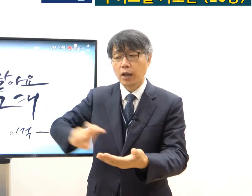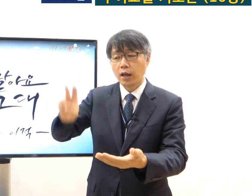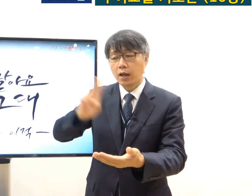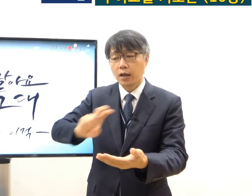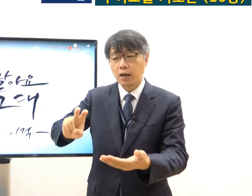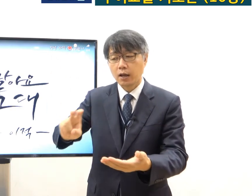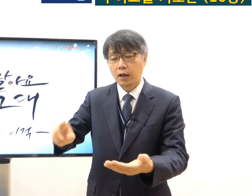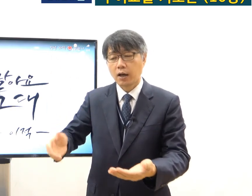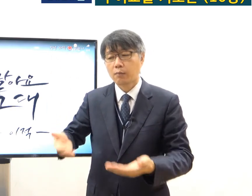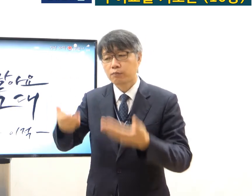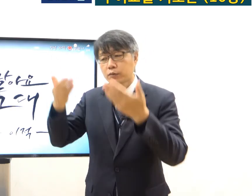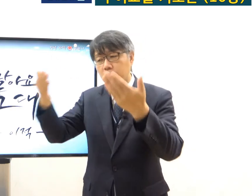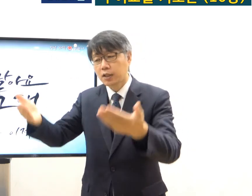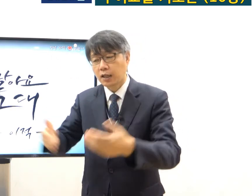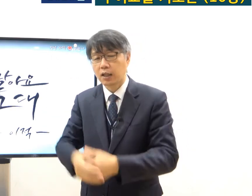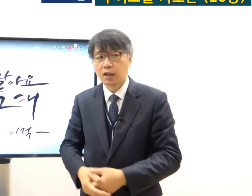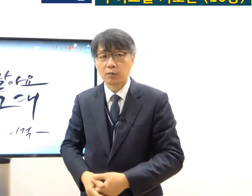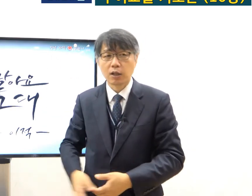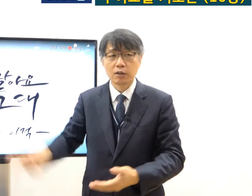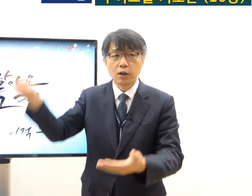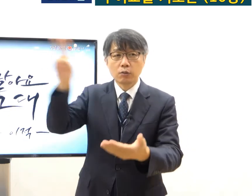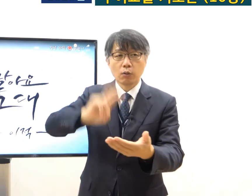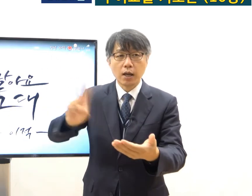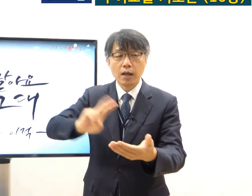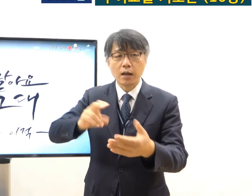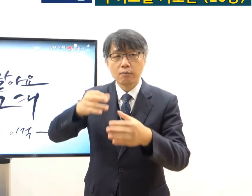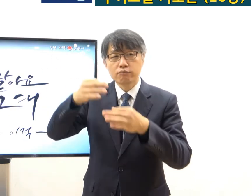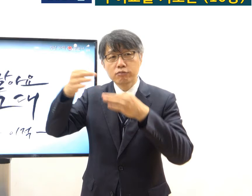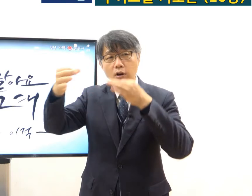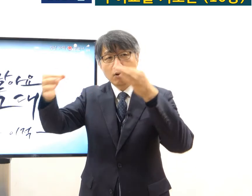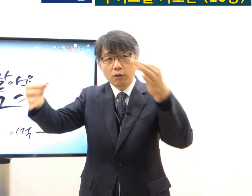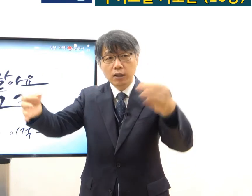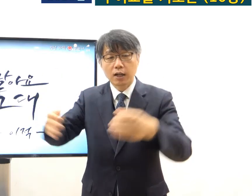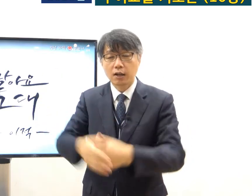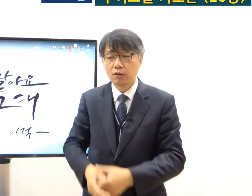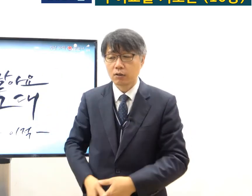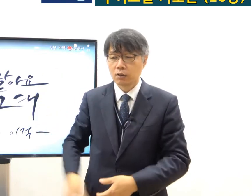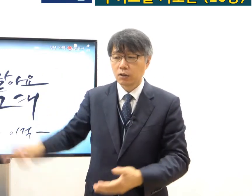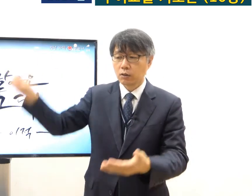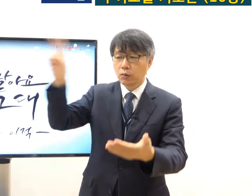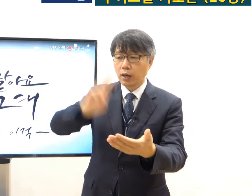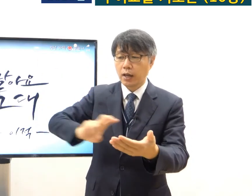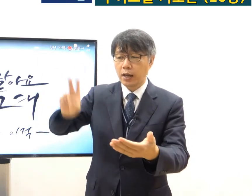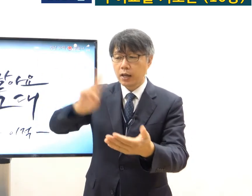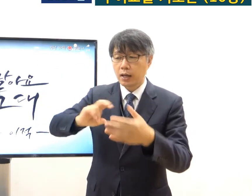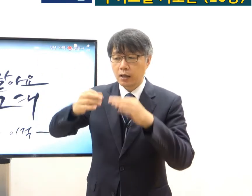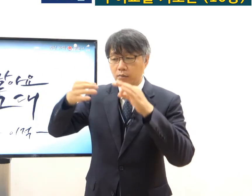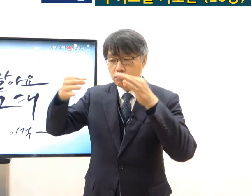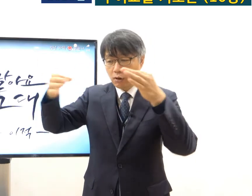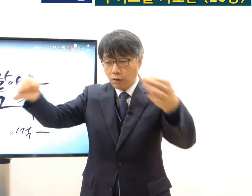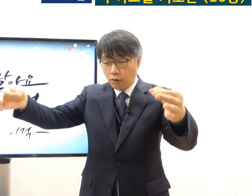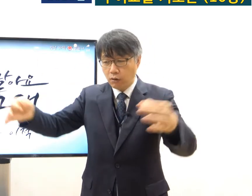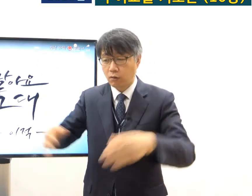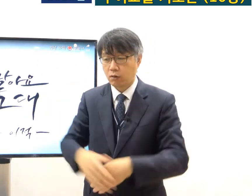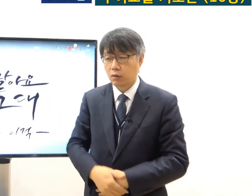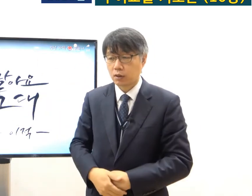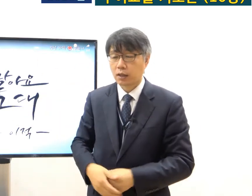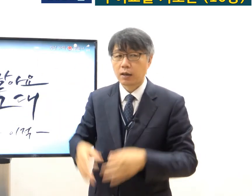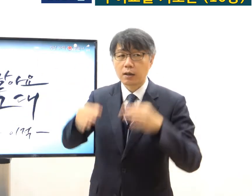노래 드린다 이렇게 하는 것보단 노래 불러요 이렇게 할까요? 노래 불러요